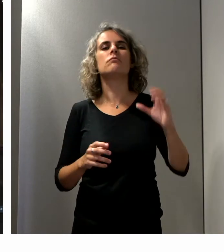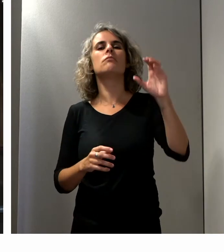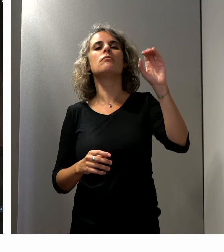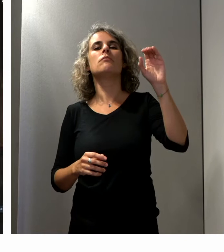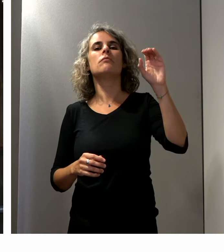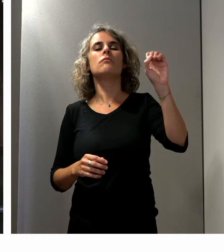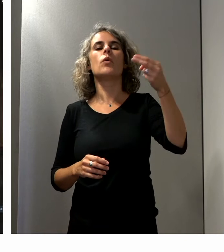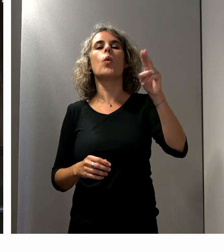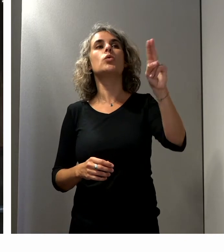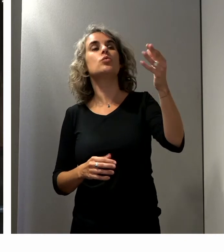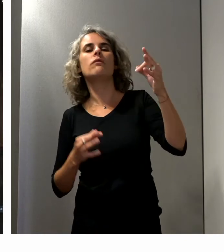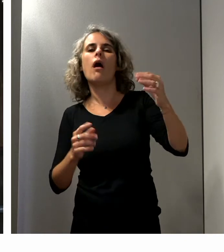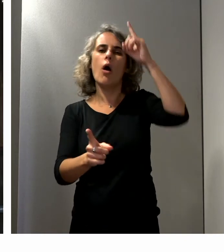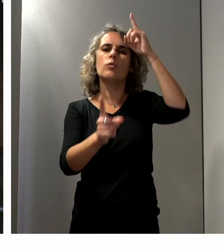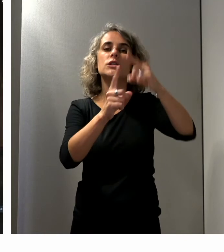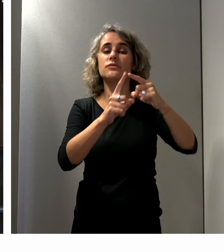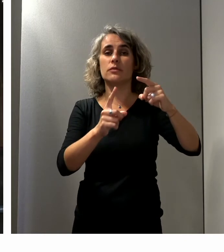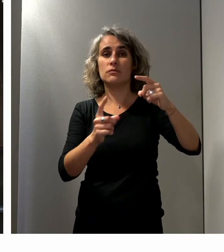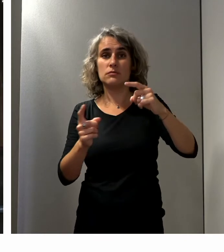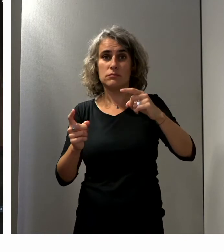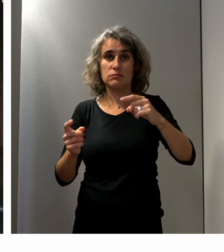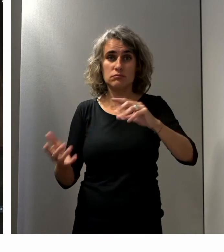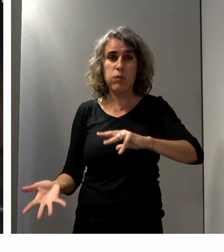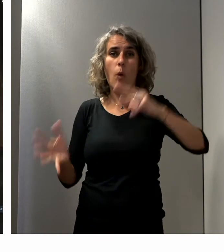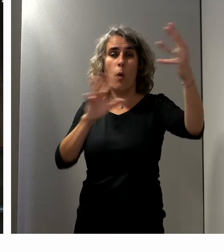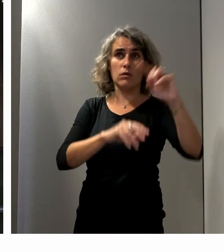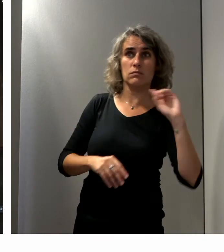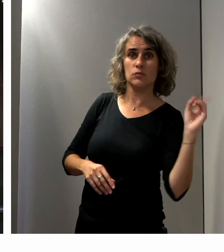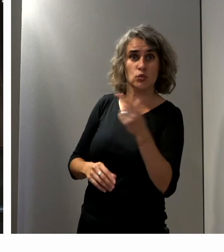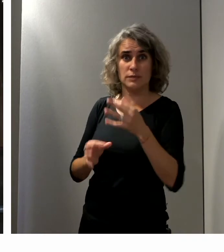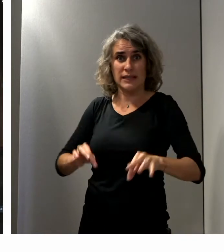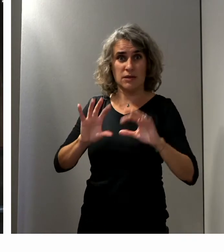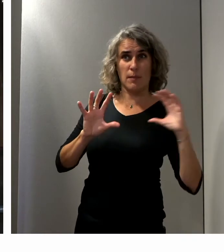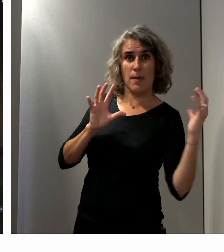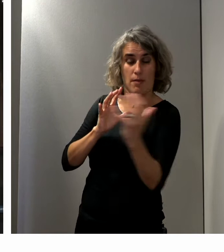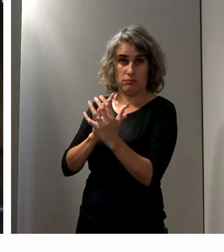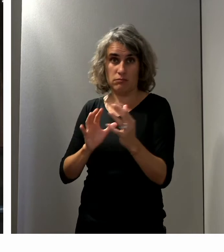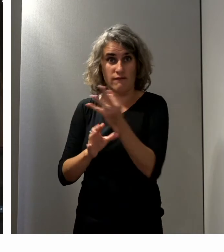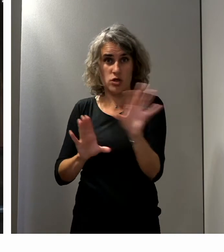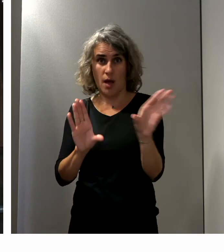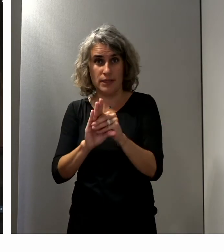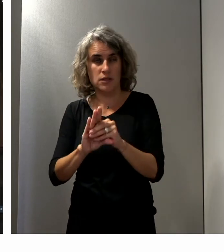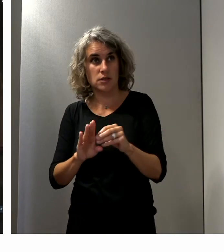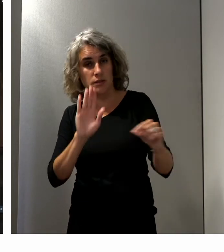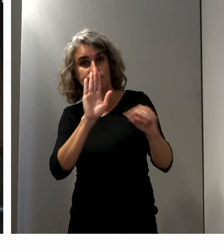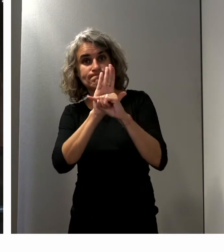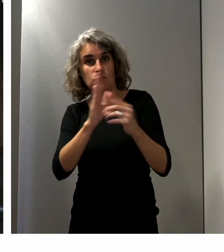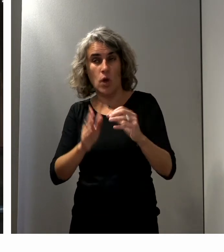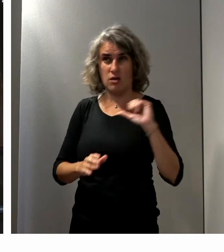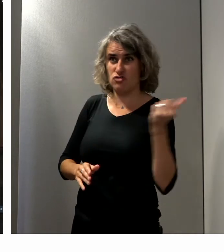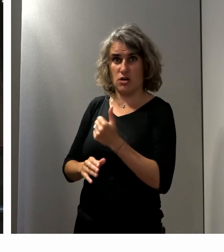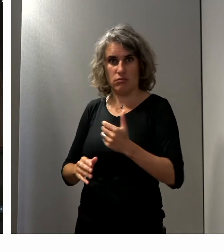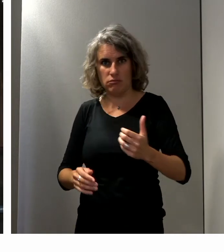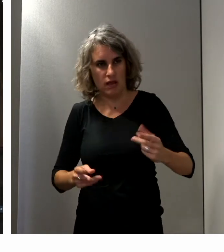Nations Unies, vers lesquels doivent tendre tous les États, dont la France, permettent à chacun de devenir autonome et